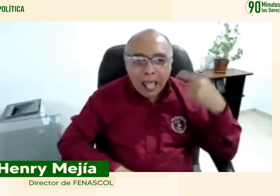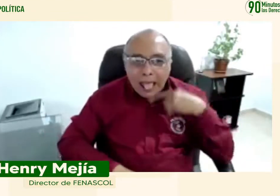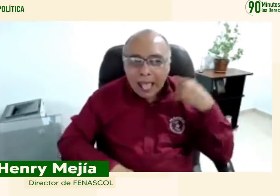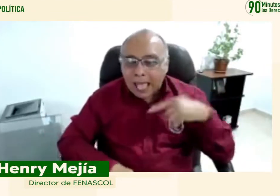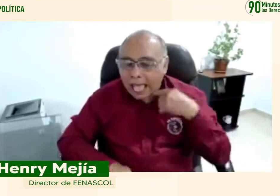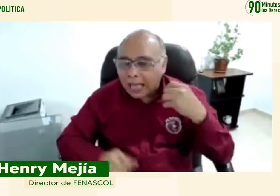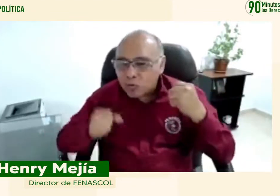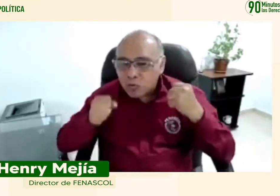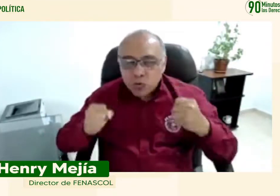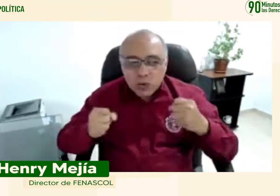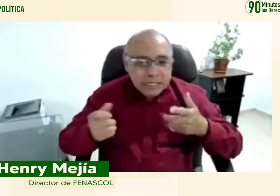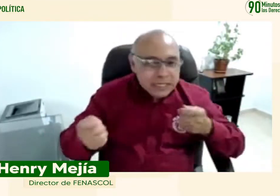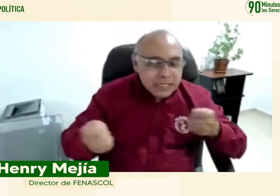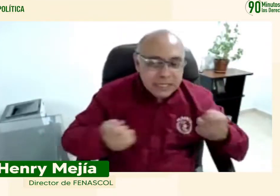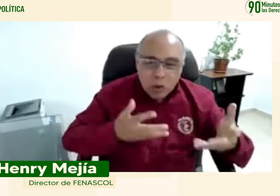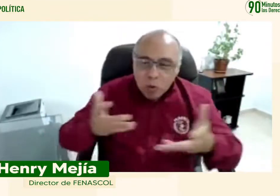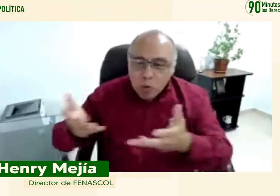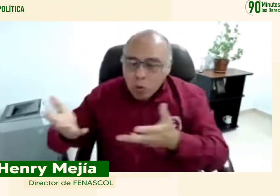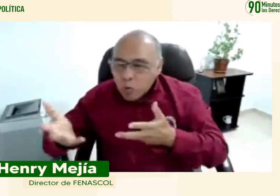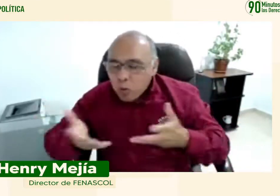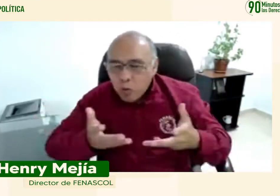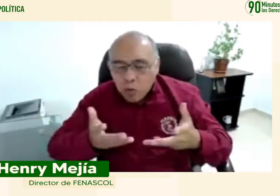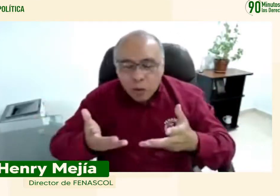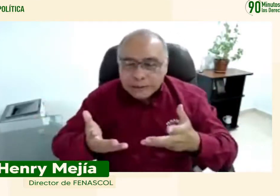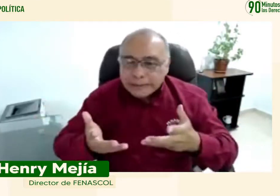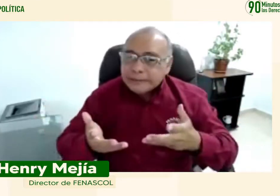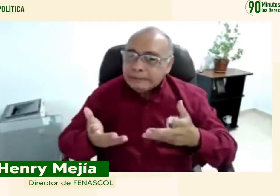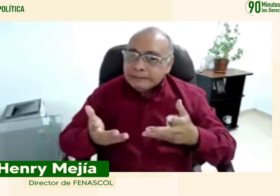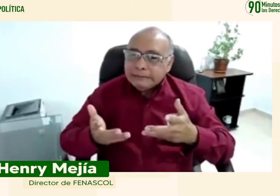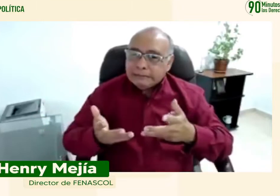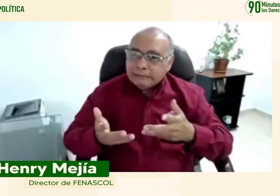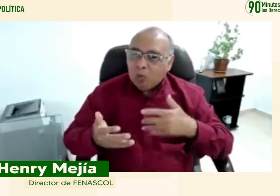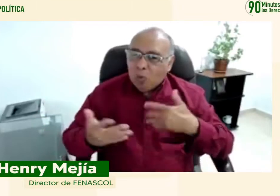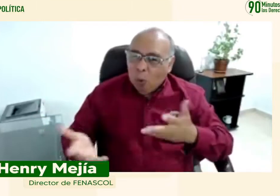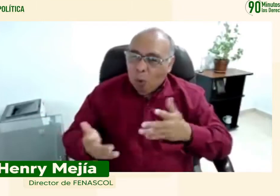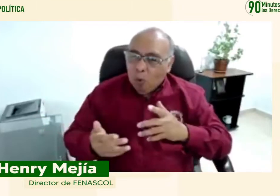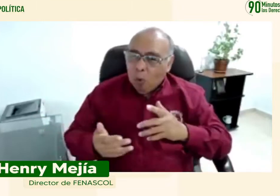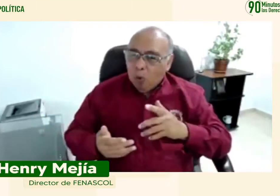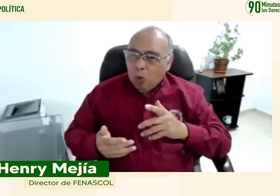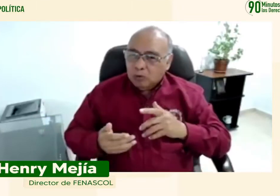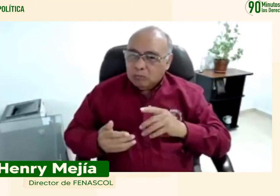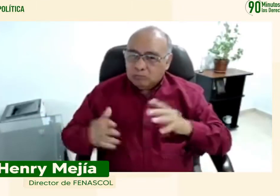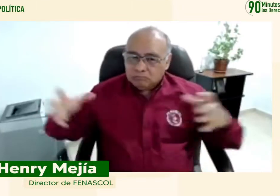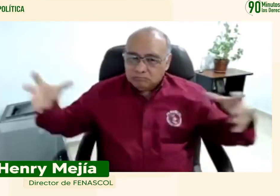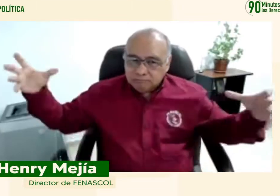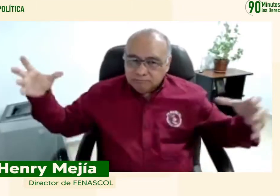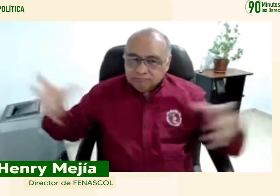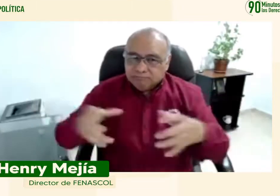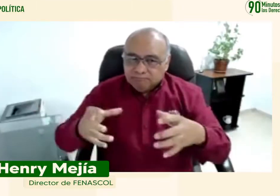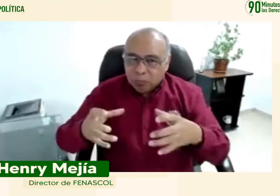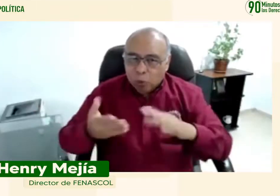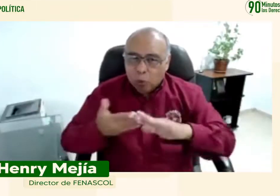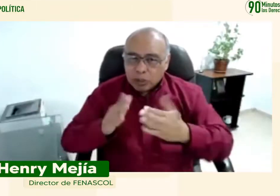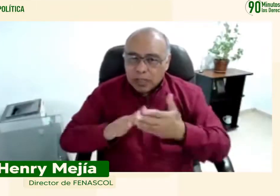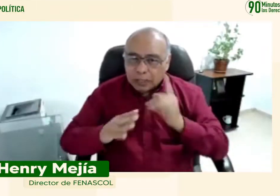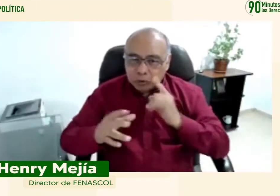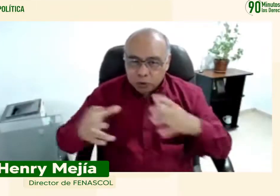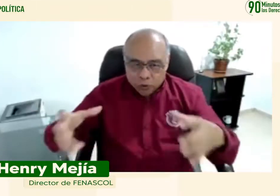espacios y no han logrado cómo llegar a ese punto y estar en esos cargos pero entonces como nos unimos como